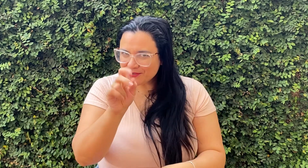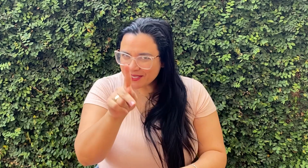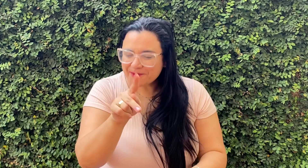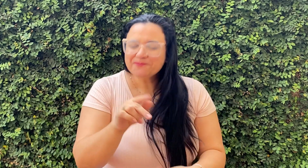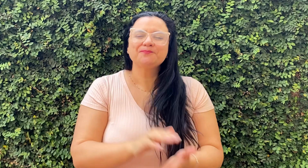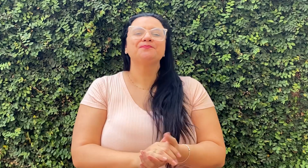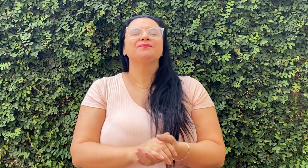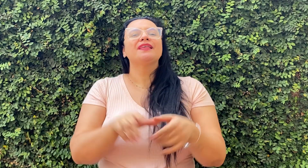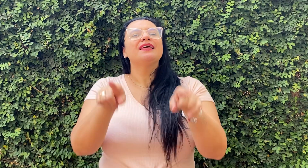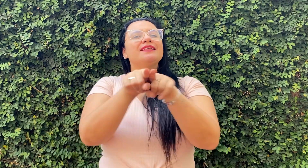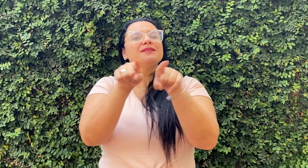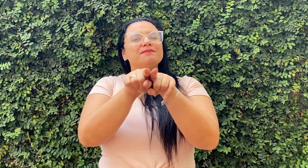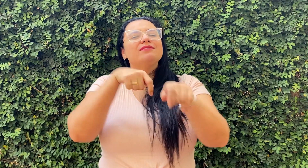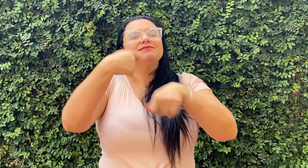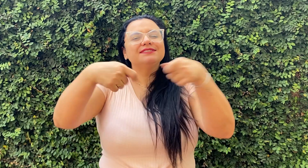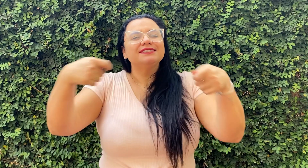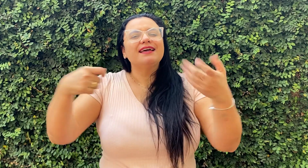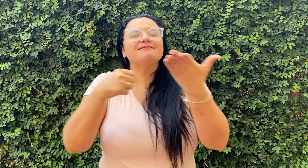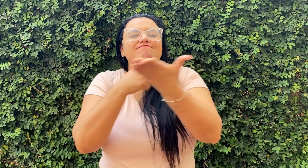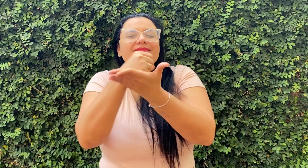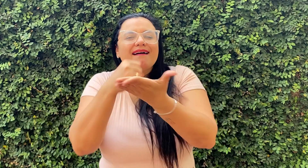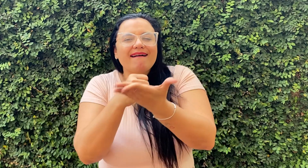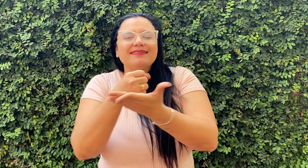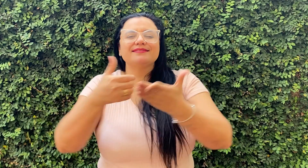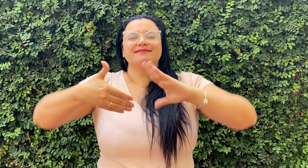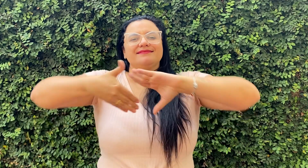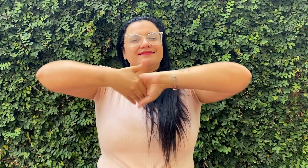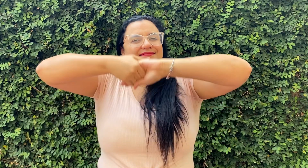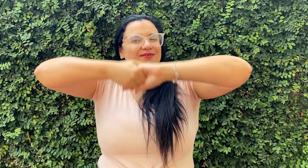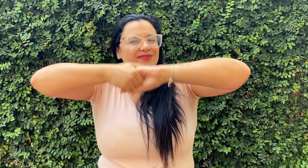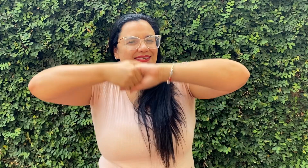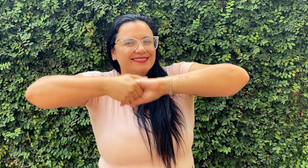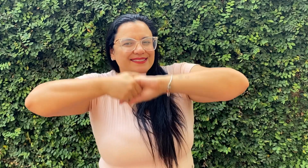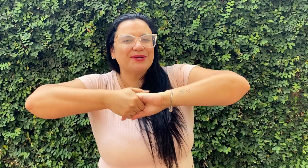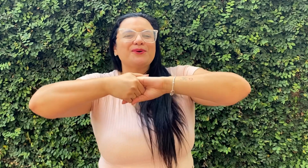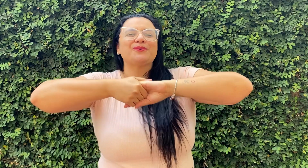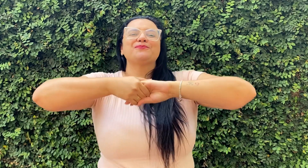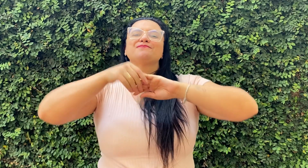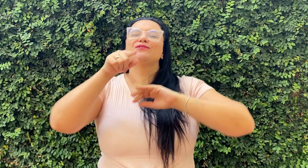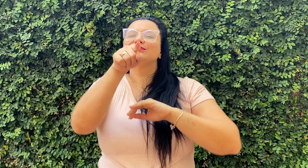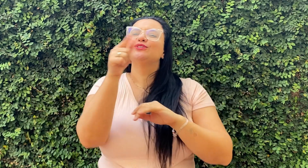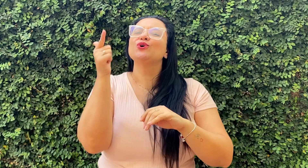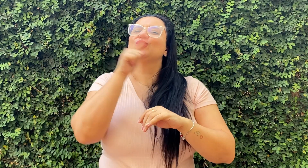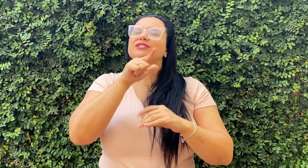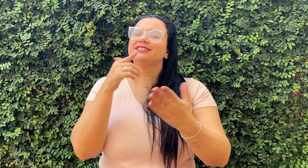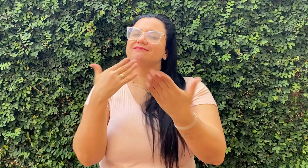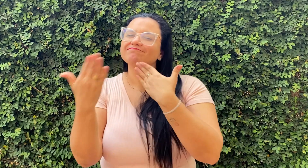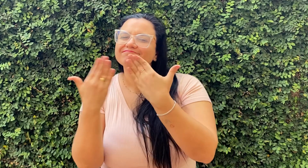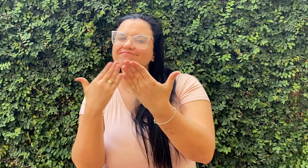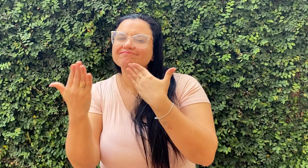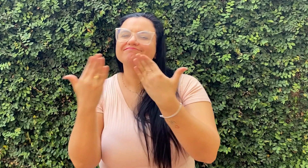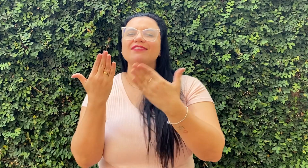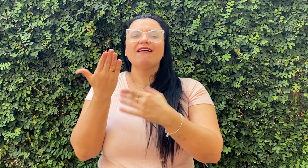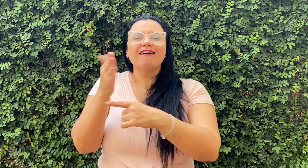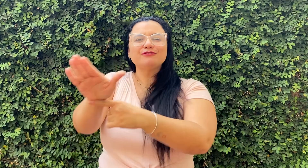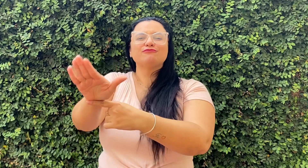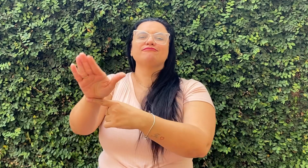hora certa, tá bom? Então, os sinais básicos, como saudações, para você conseguir já começar uma